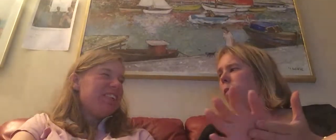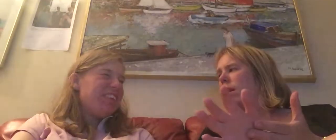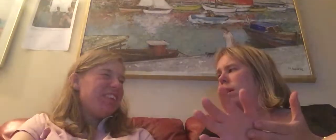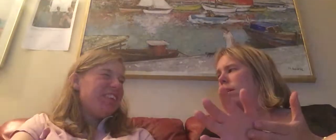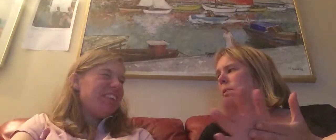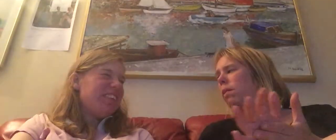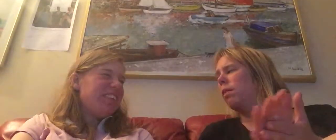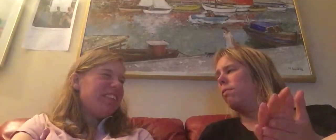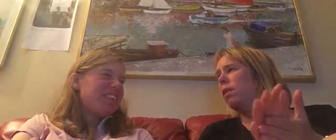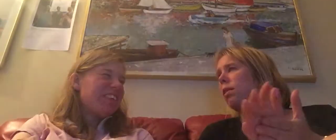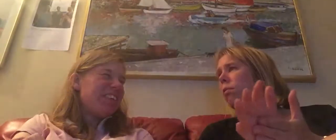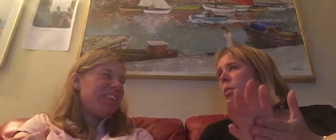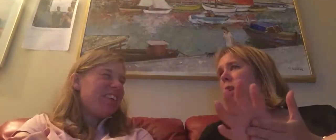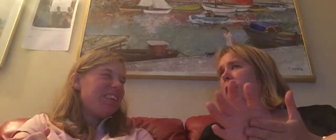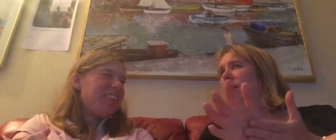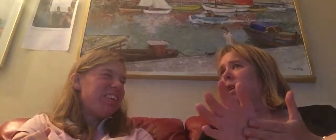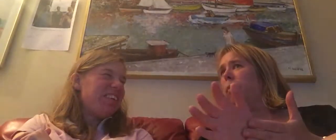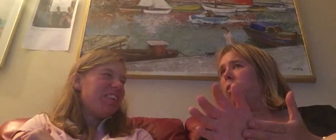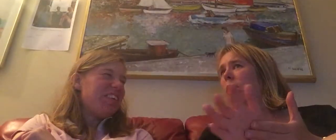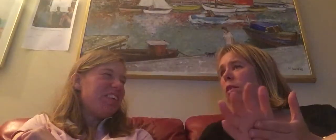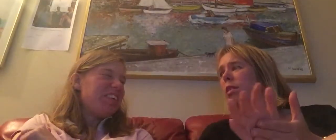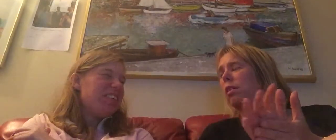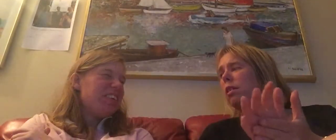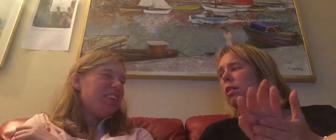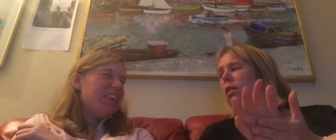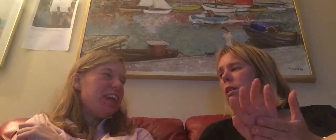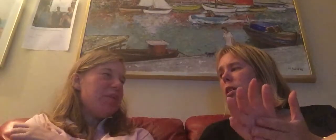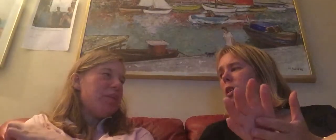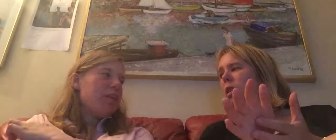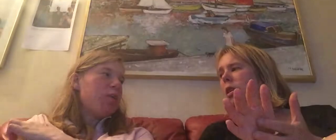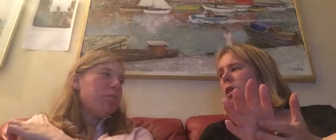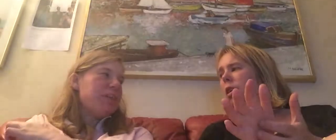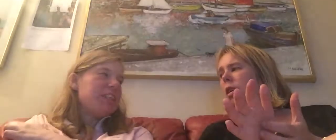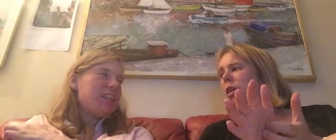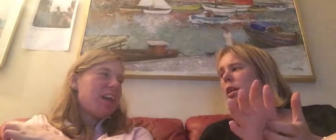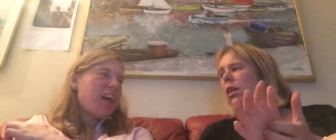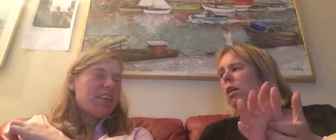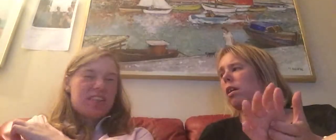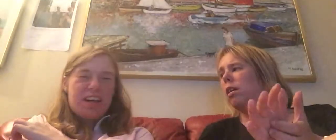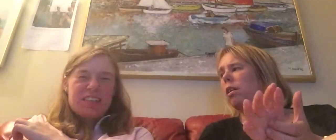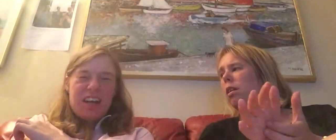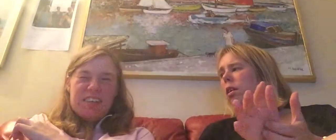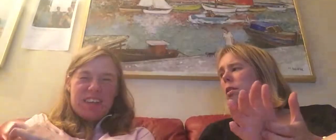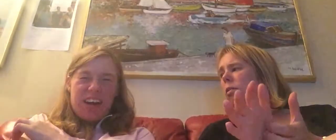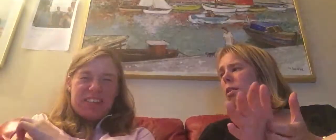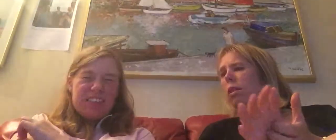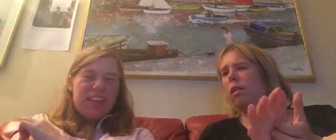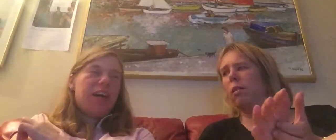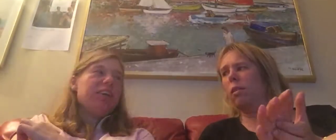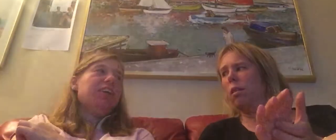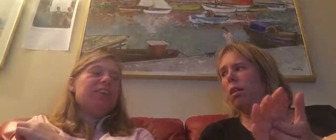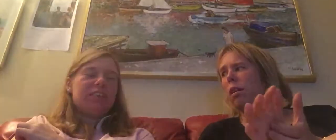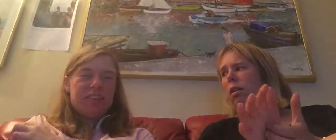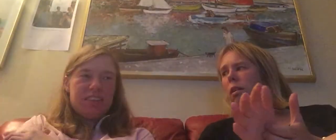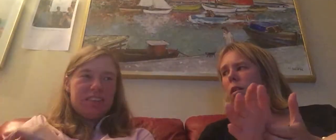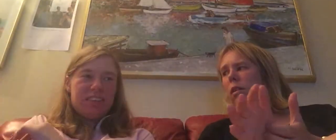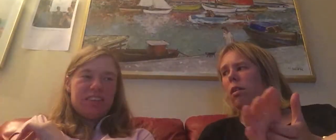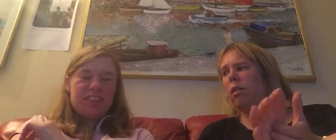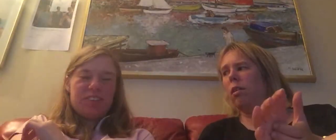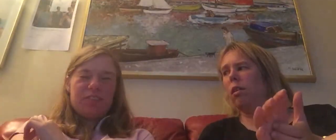Vilken jobb är det på snart? Nej, en kompis. Känner du honom? Ja.